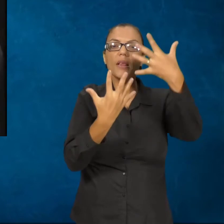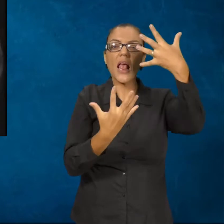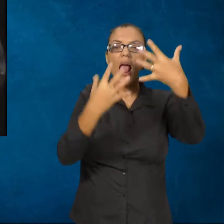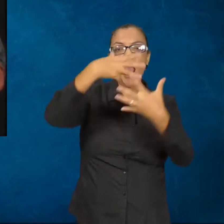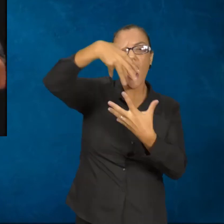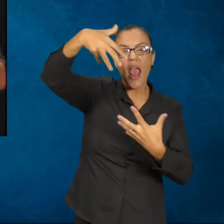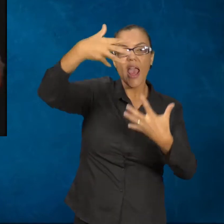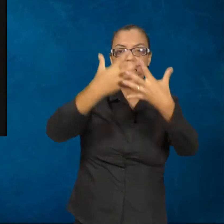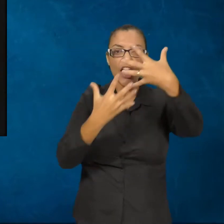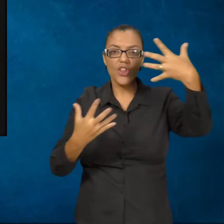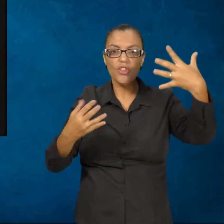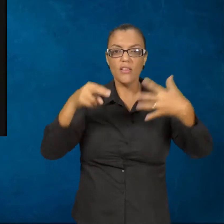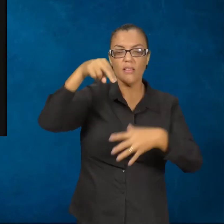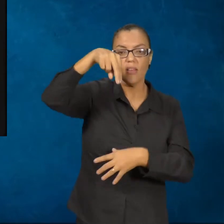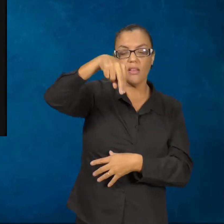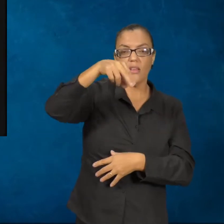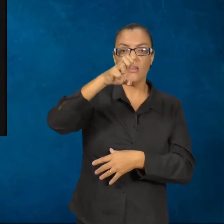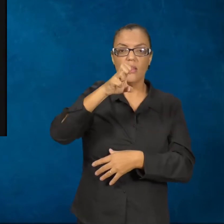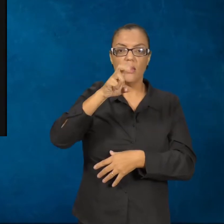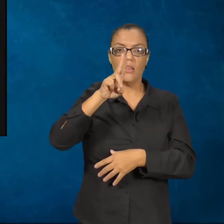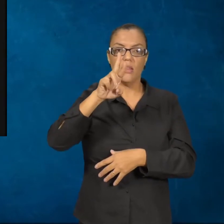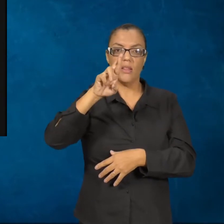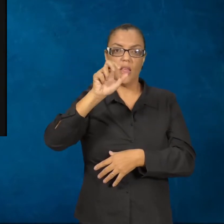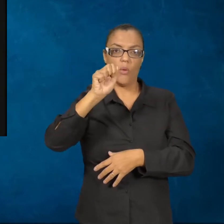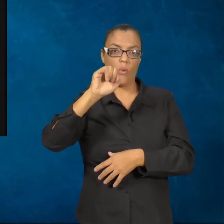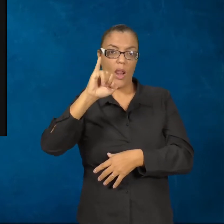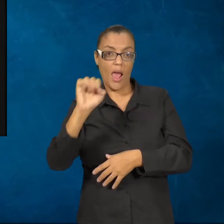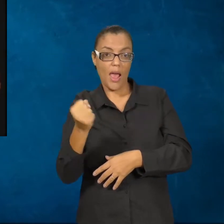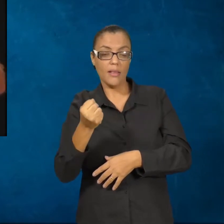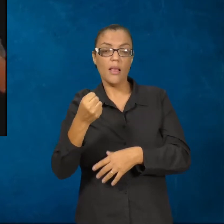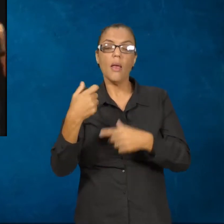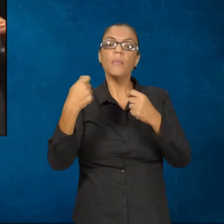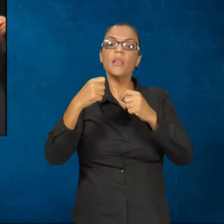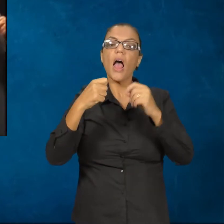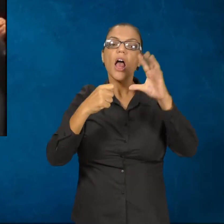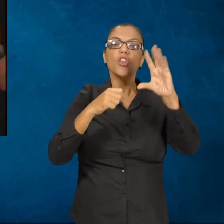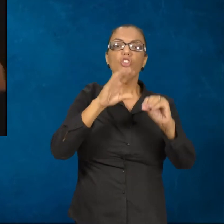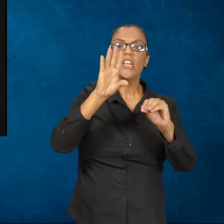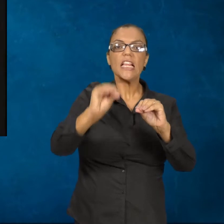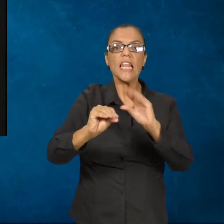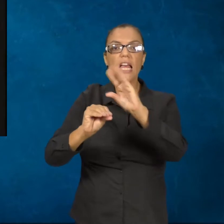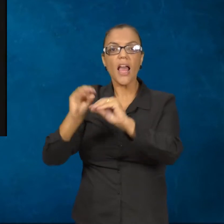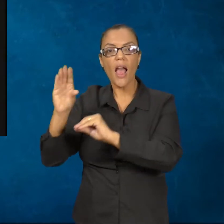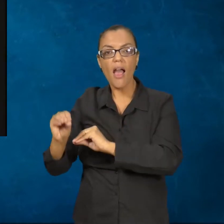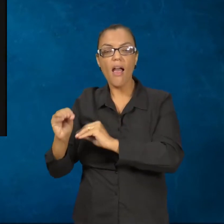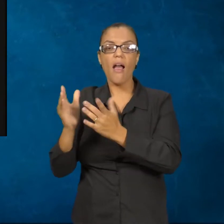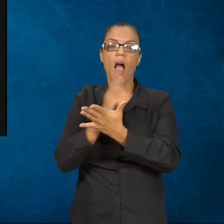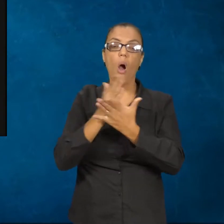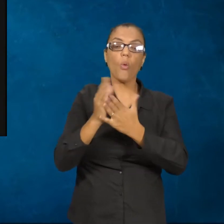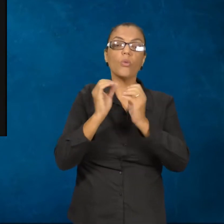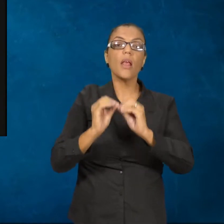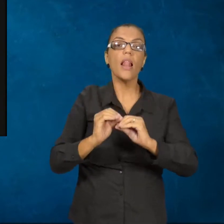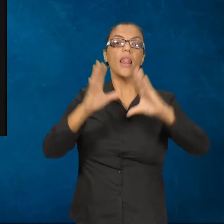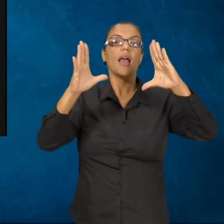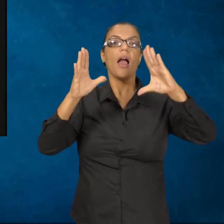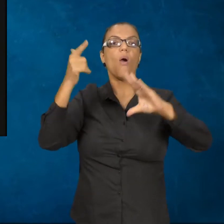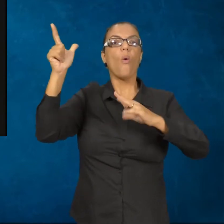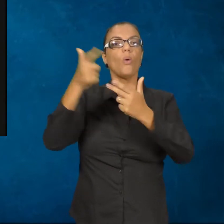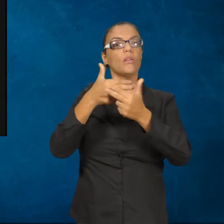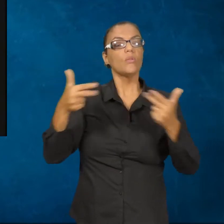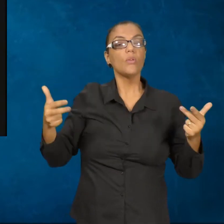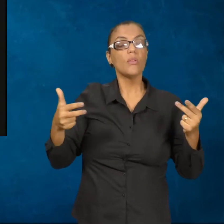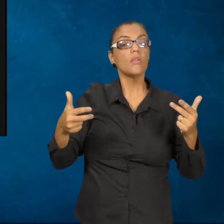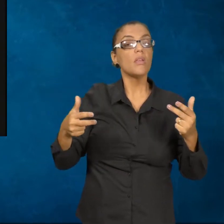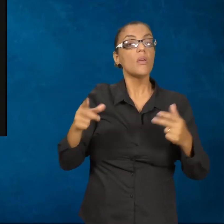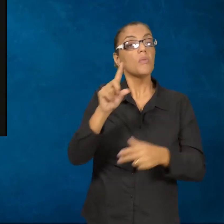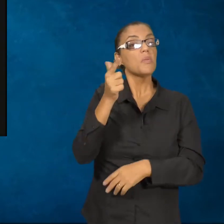criar outras. Você tem que mudar o circuito do cérebro. E você não consegue fazer isso